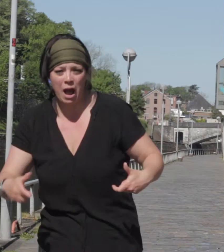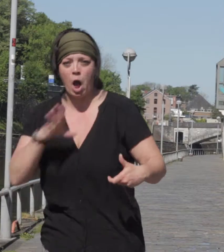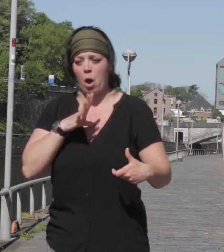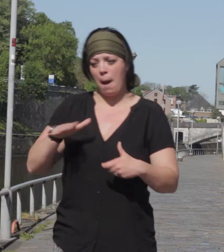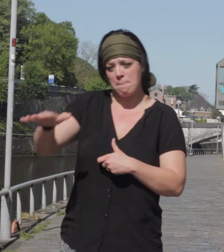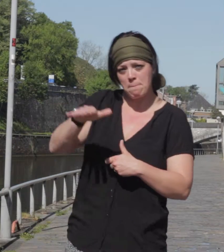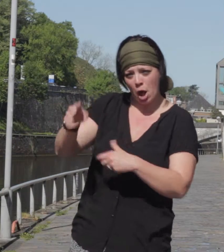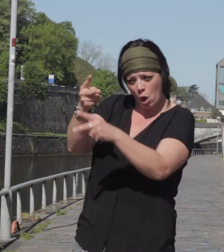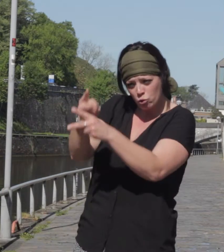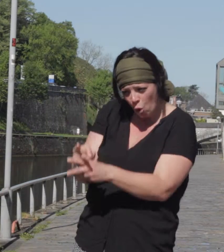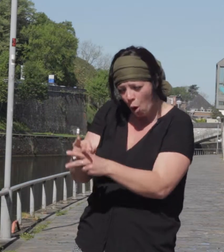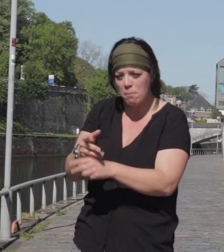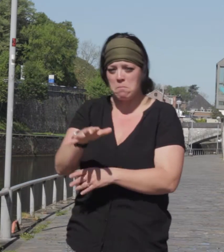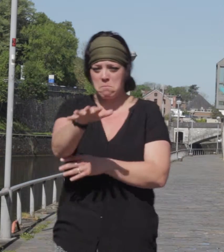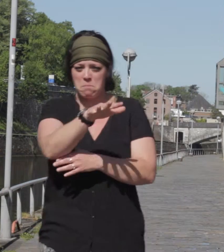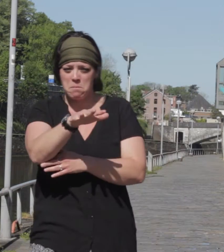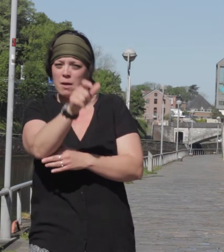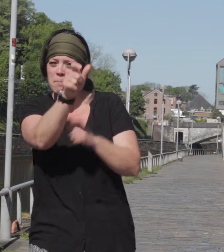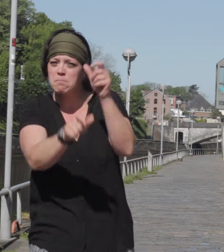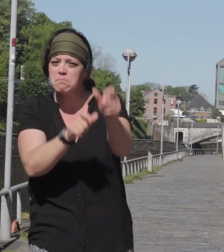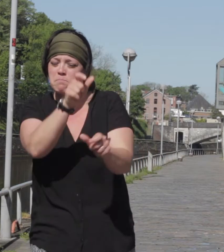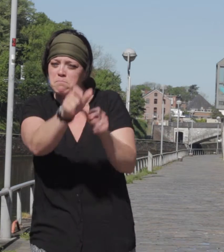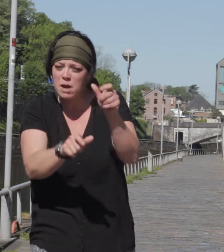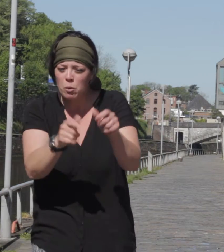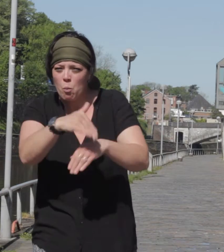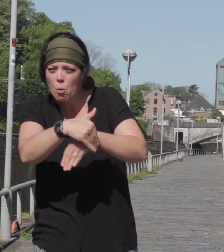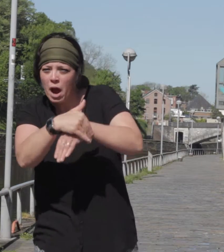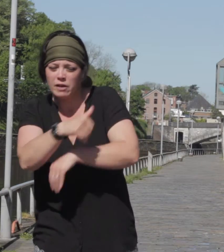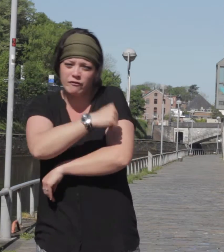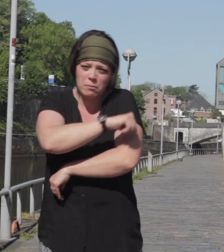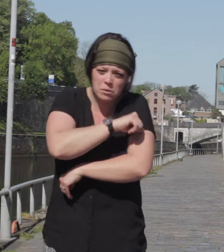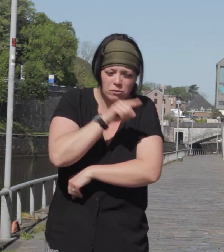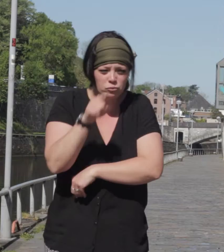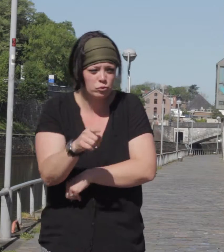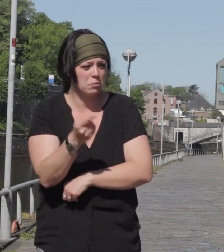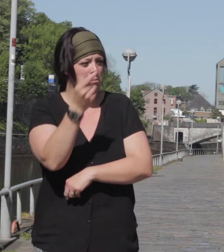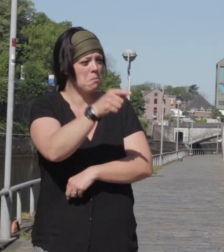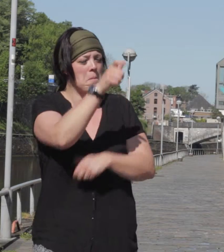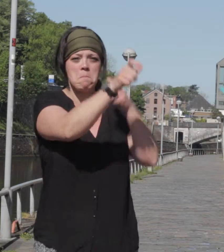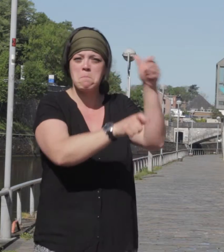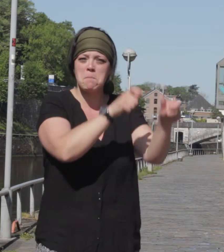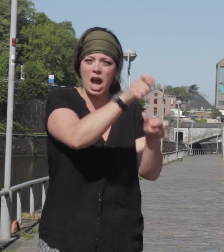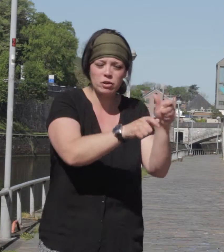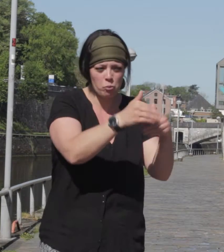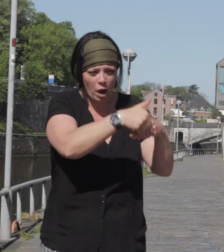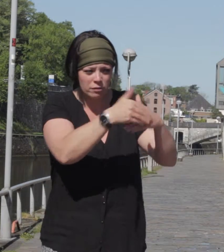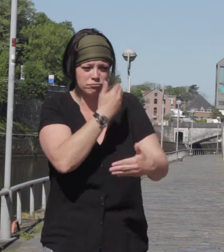une zone nurserie avec personnel médical et des sanitaires PMR, des stewards PMR, une signalétique claire et facile